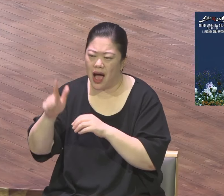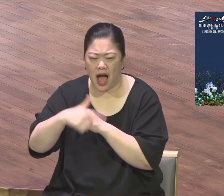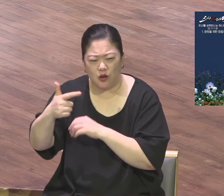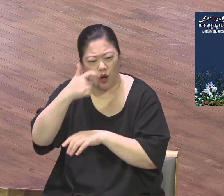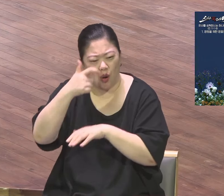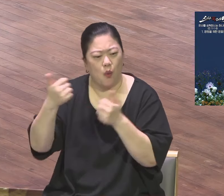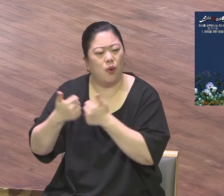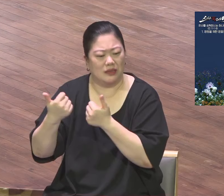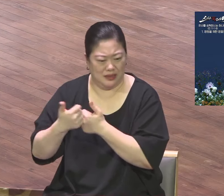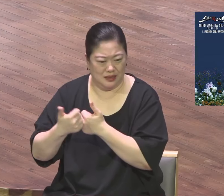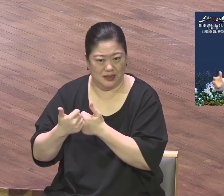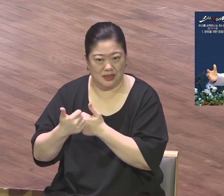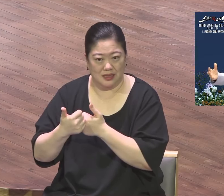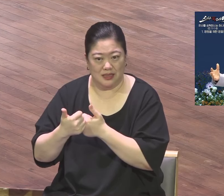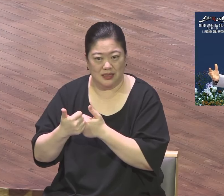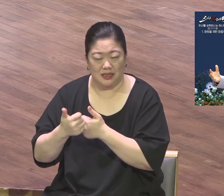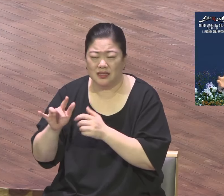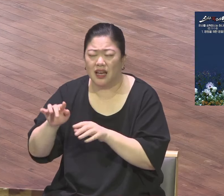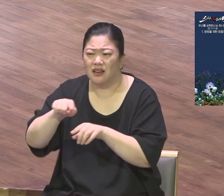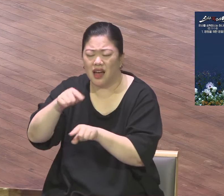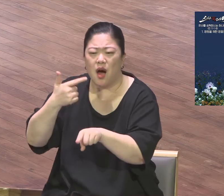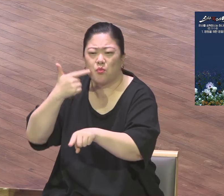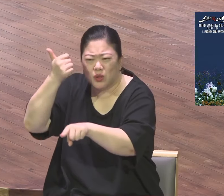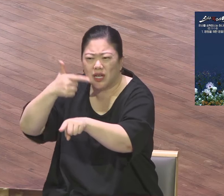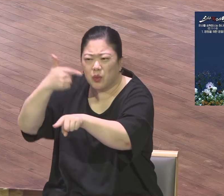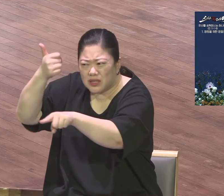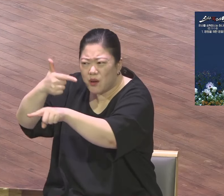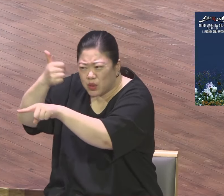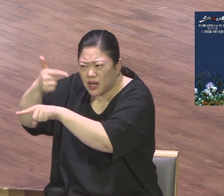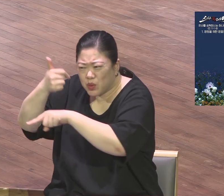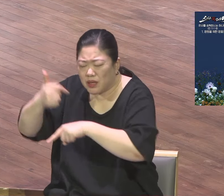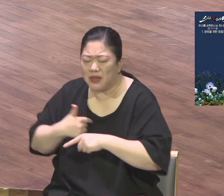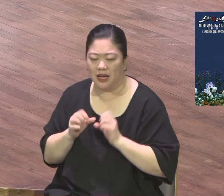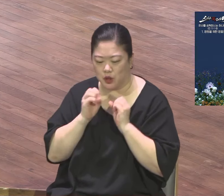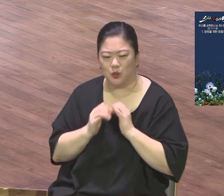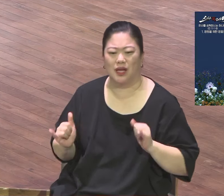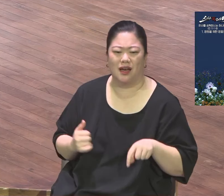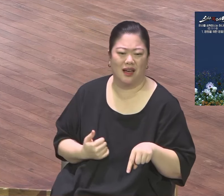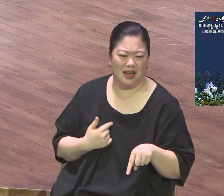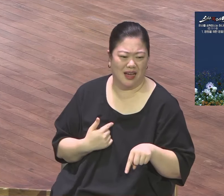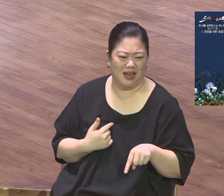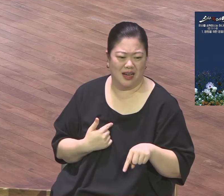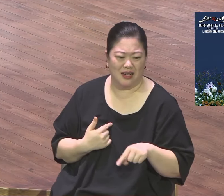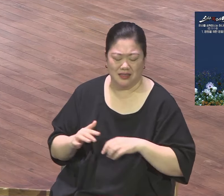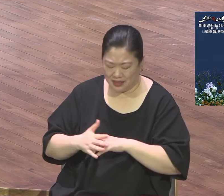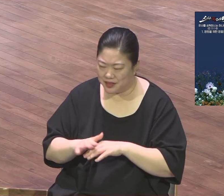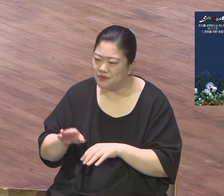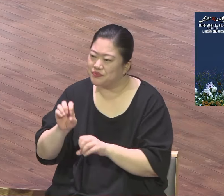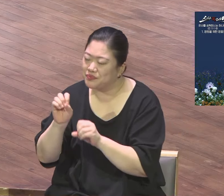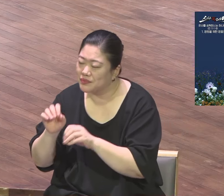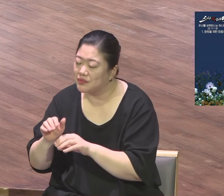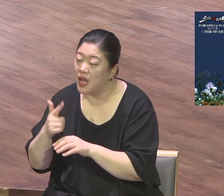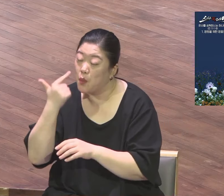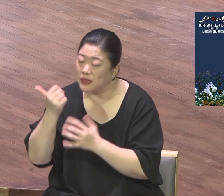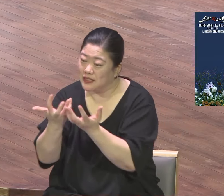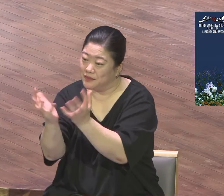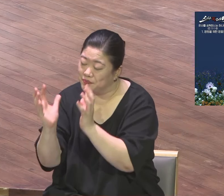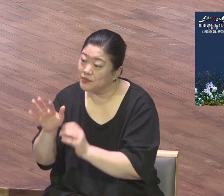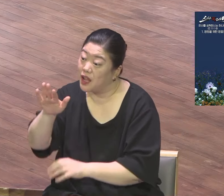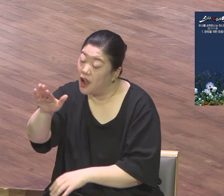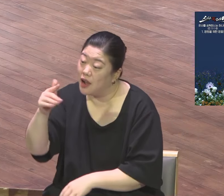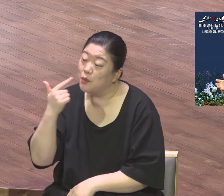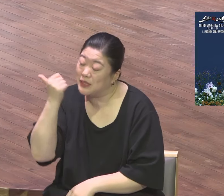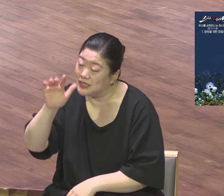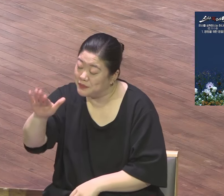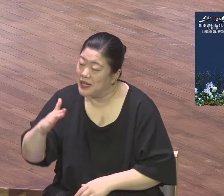제가요 전도사 주제에 우리 시찰 모든 목사님 장로님과 대접하겠습니다. 그럼 식당 큰